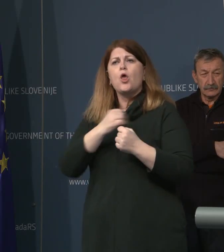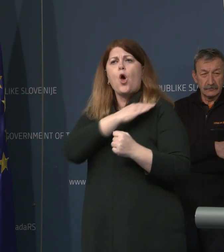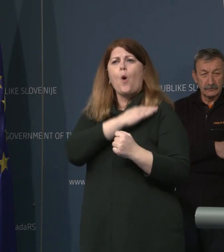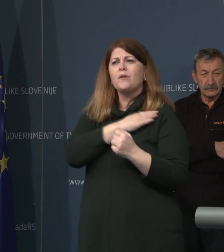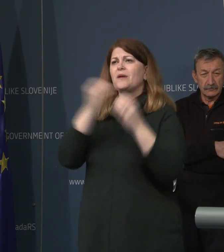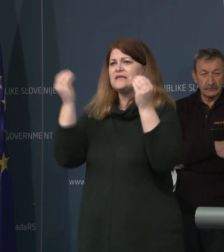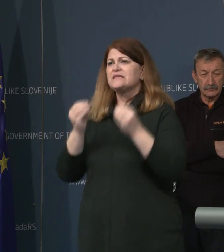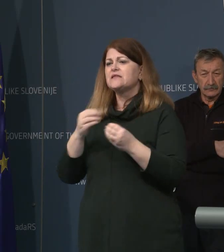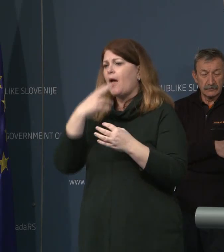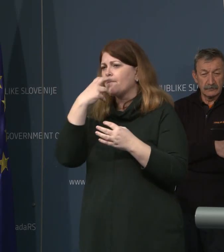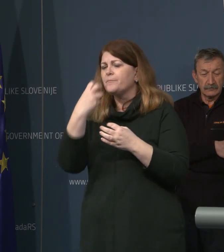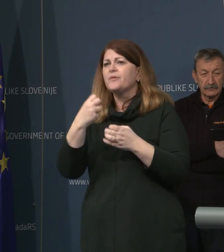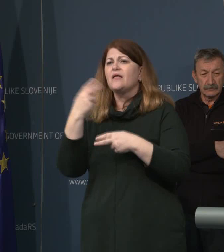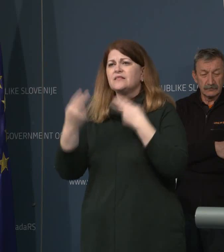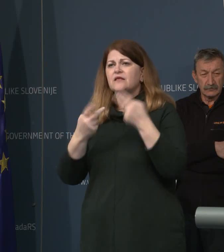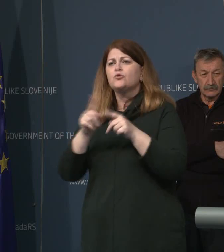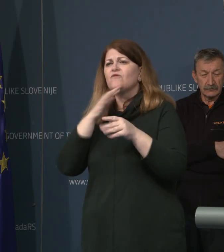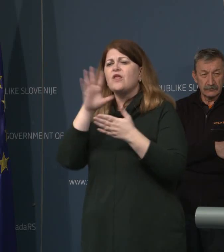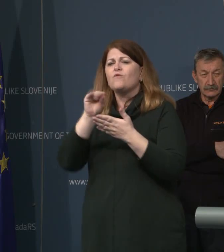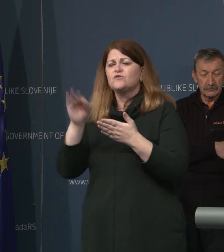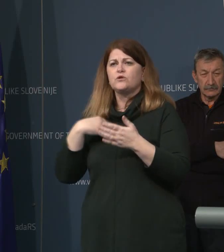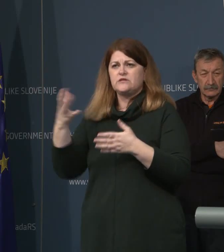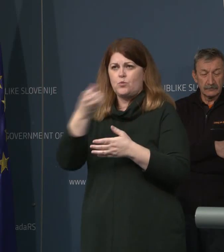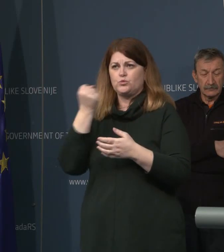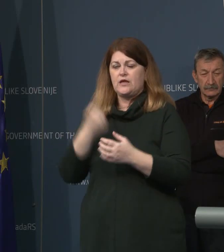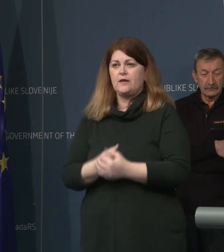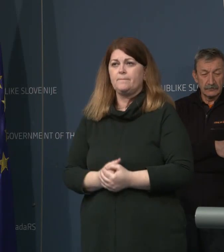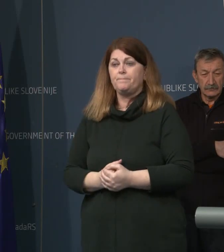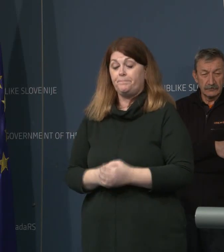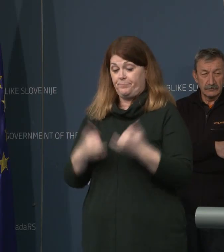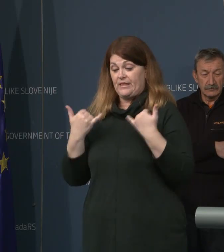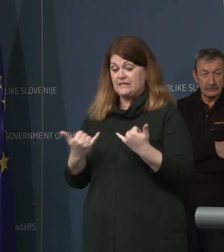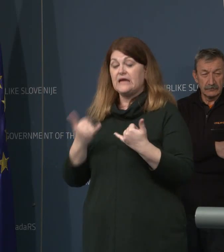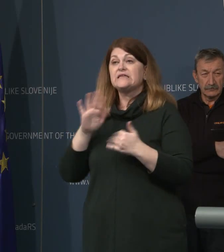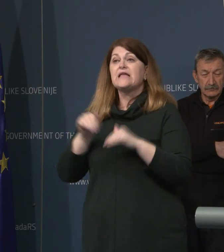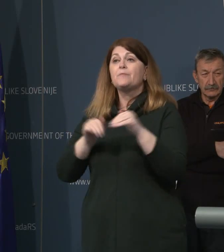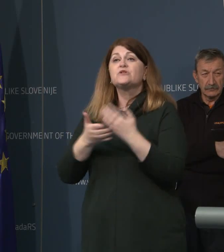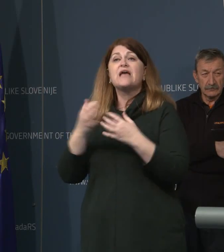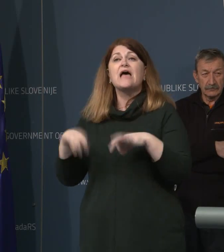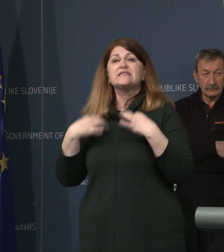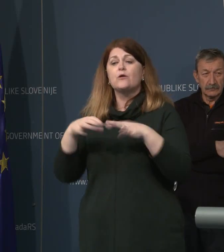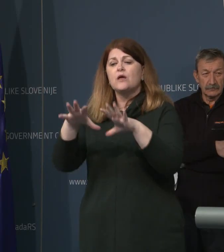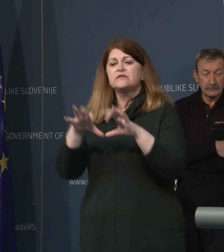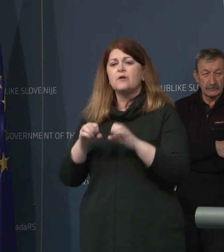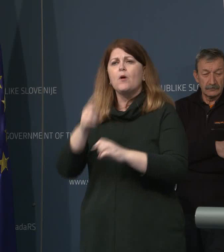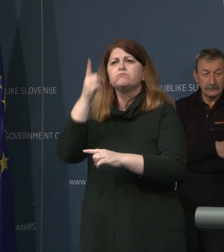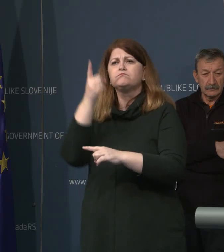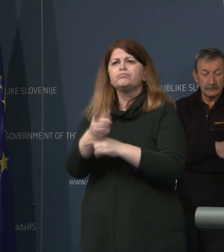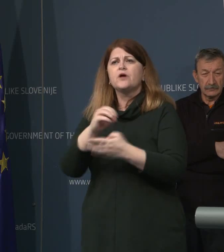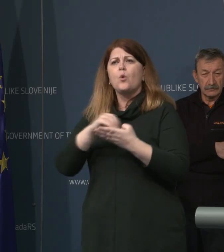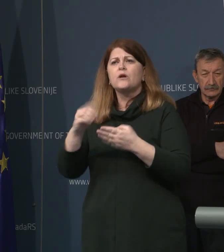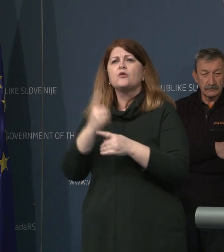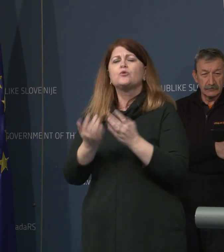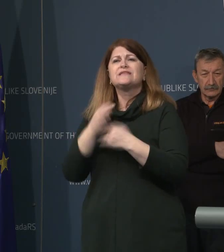obremenili sistem jemanja brisov in smo tudi ogromno vzorcev odzeli. Danes na Ministrstvu za zdravje sprejemamo odredbo tudi